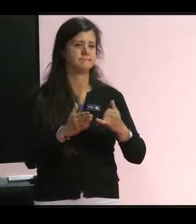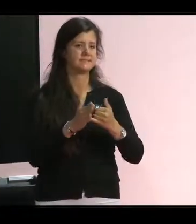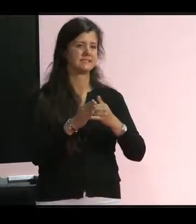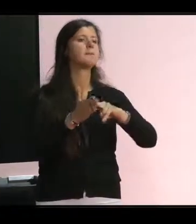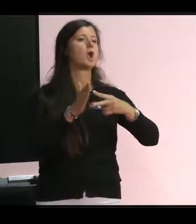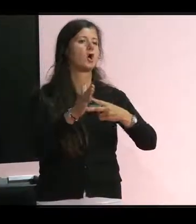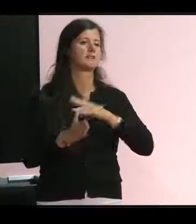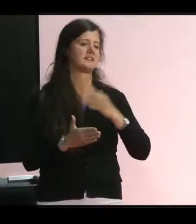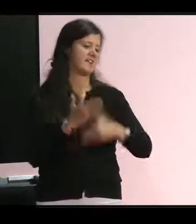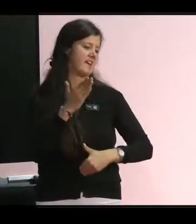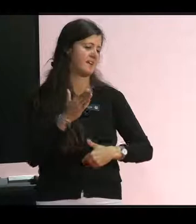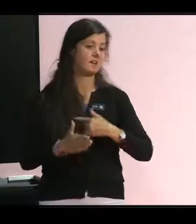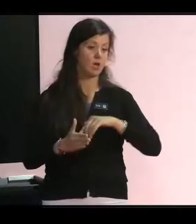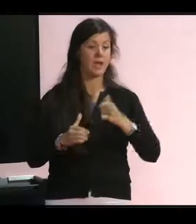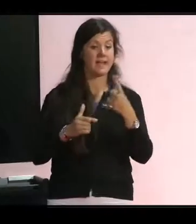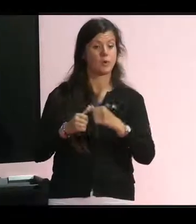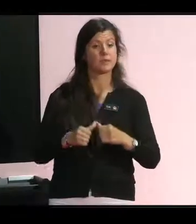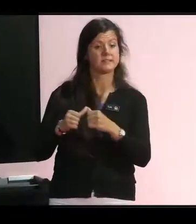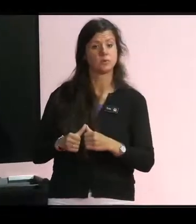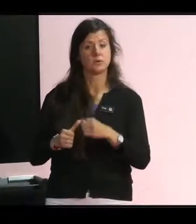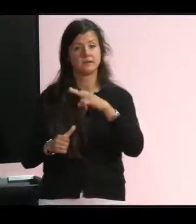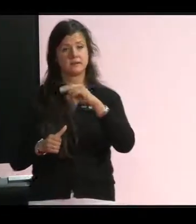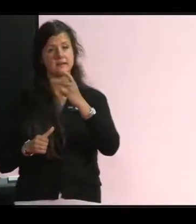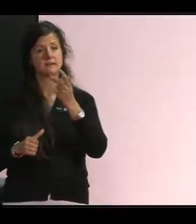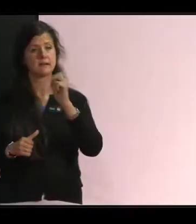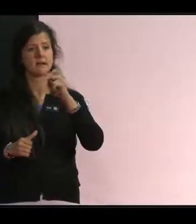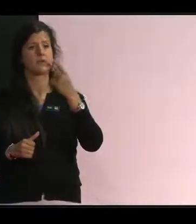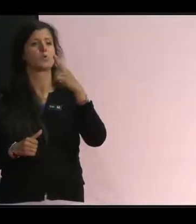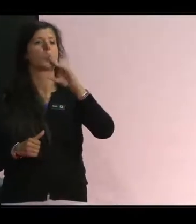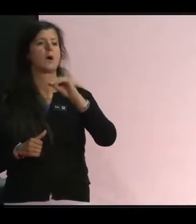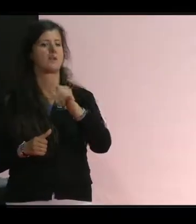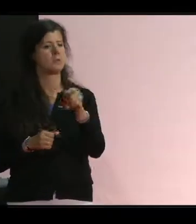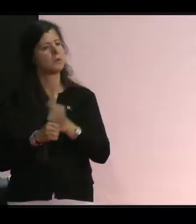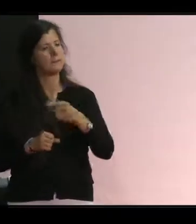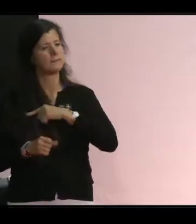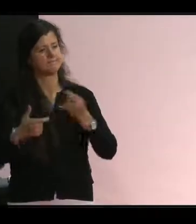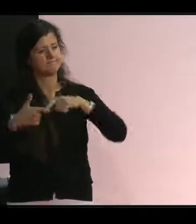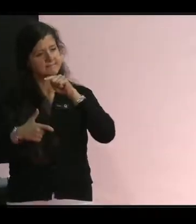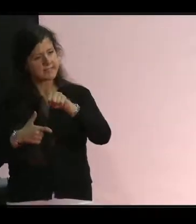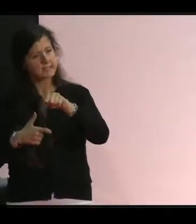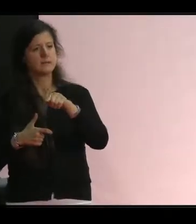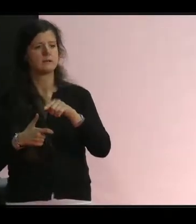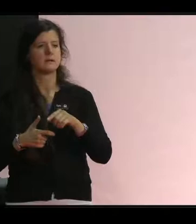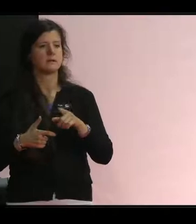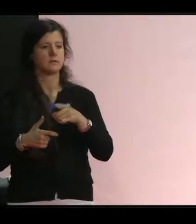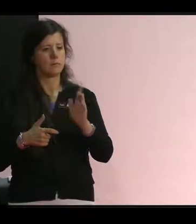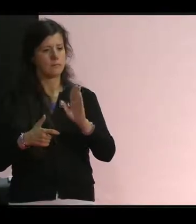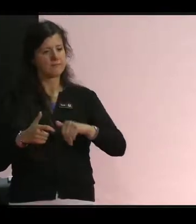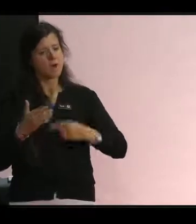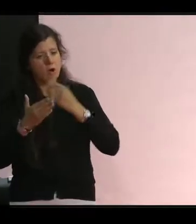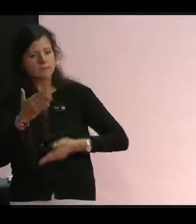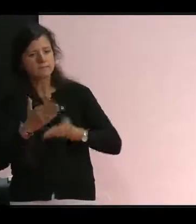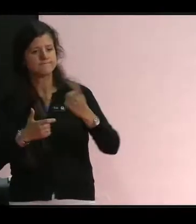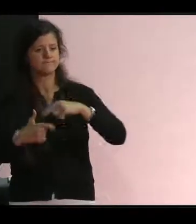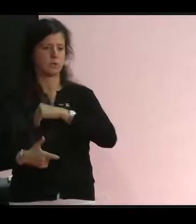har en organisation i Nicaragua till exempel som har jobbat mycket med det här. Och har fått till stånd ett avtal med myndigheterna i sina